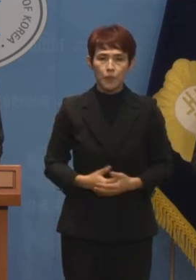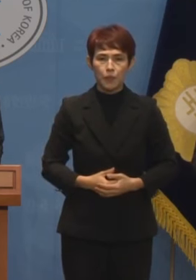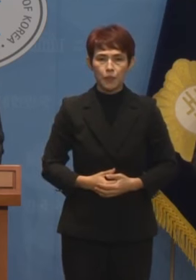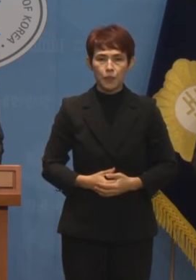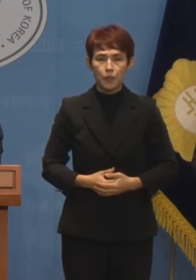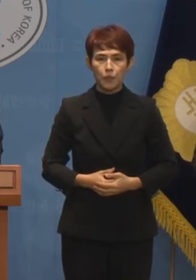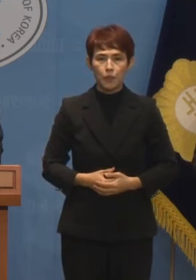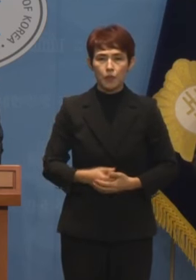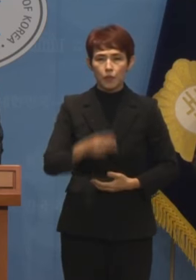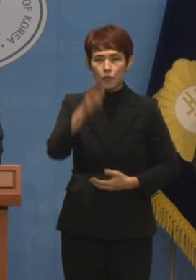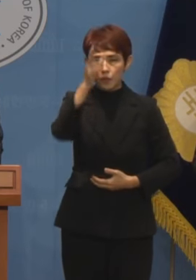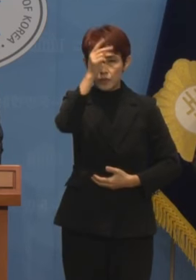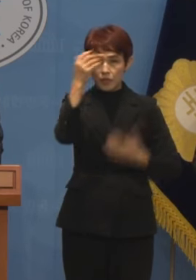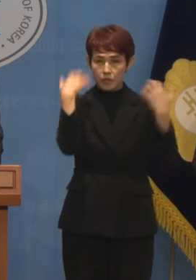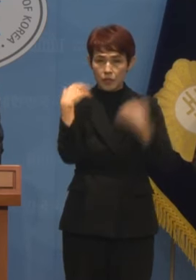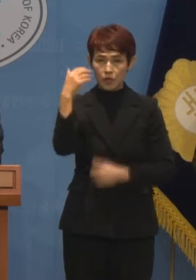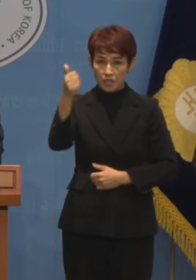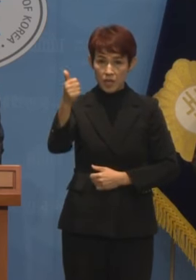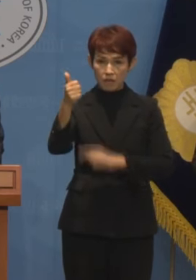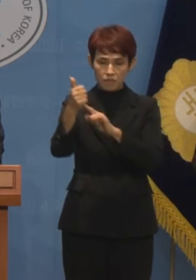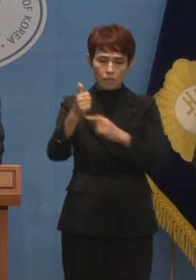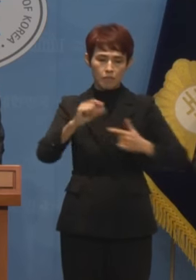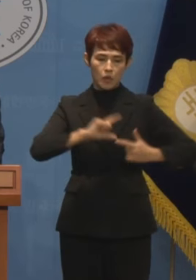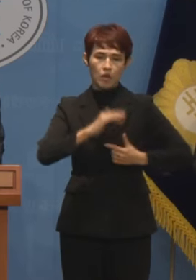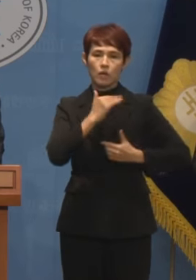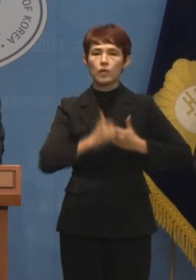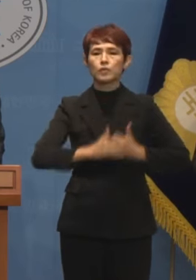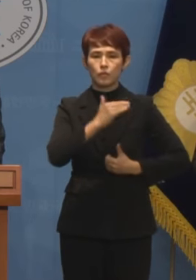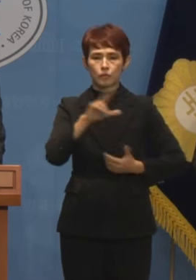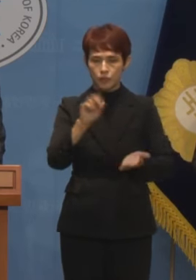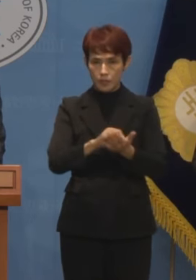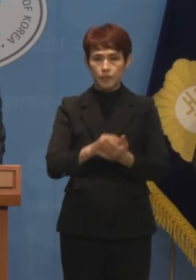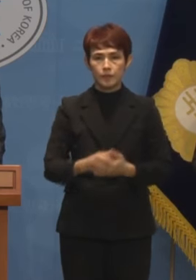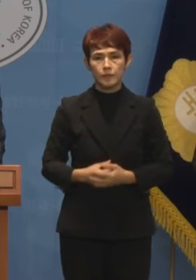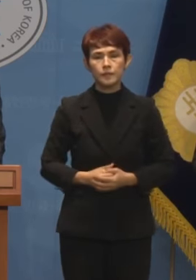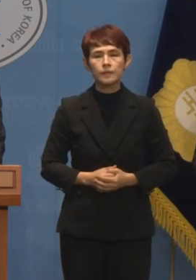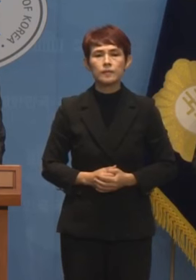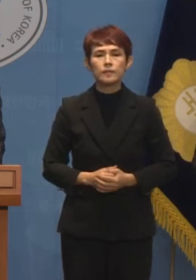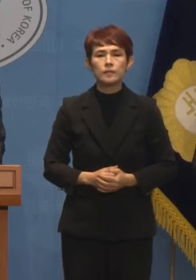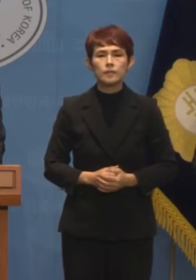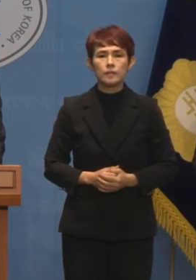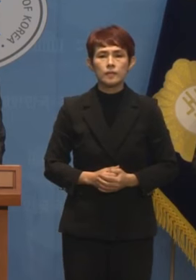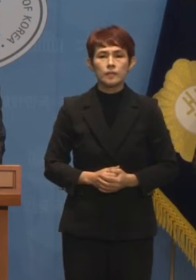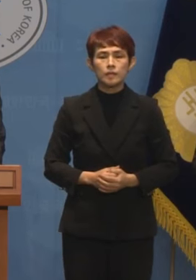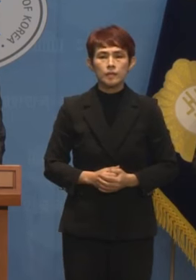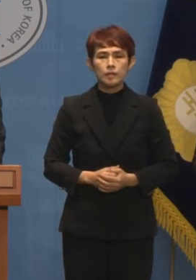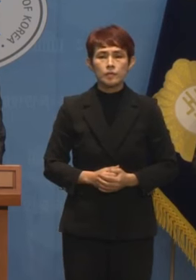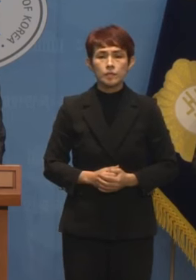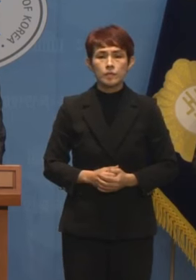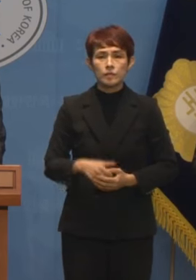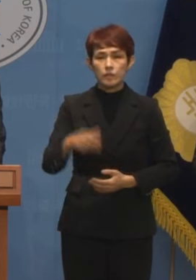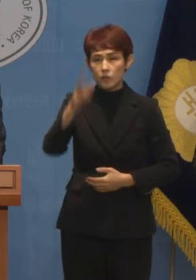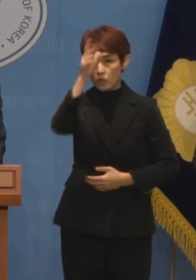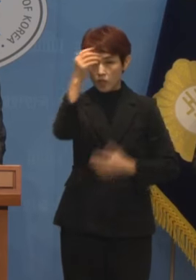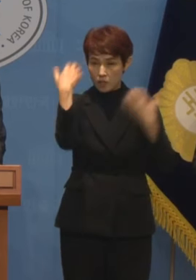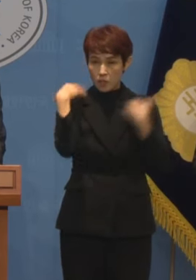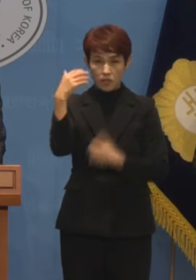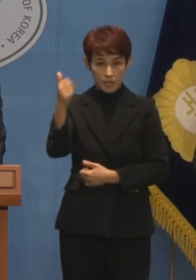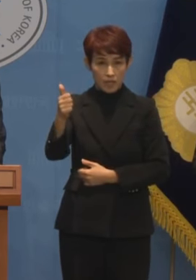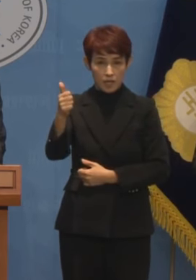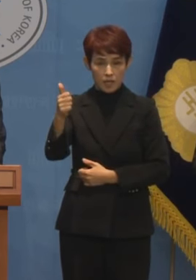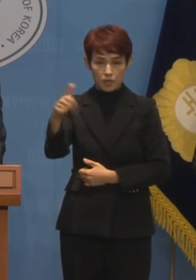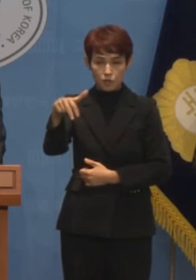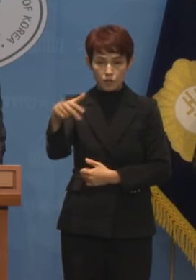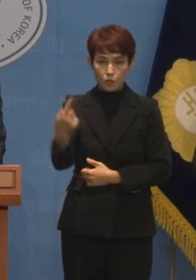마지막으로 조지호 경찰청장의 명예훼손 부분을 고소합니다. 조지호 청장은